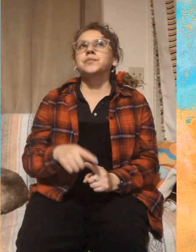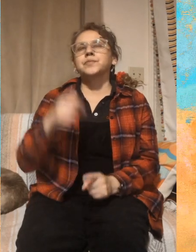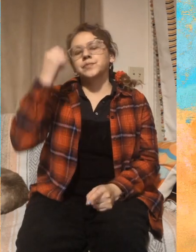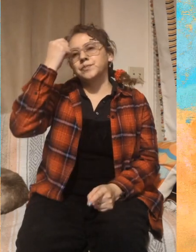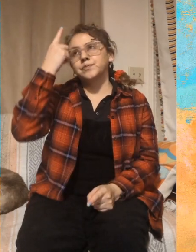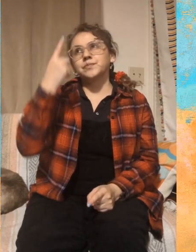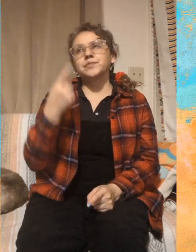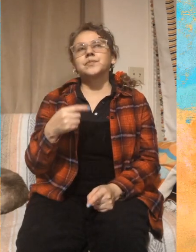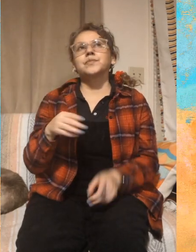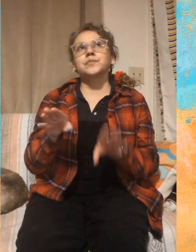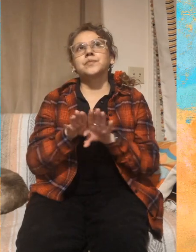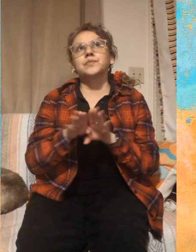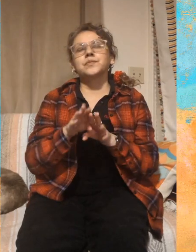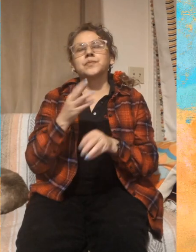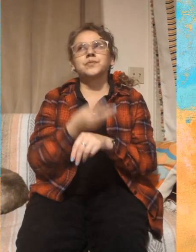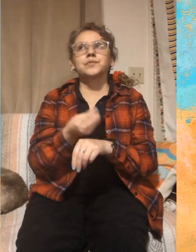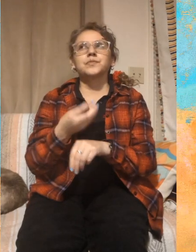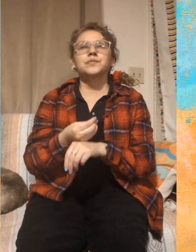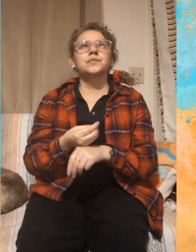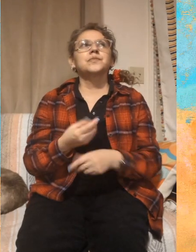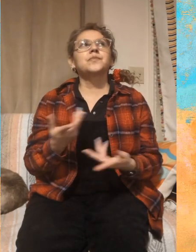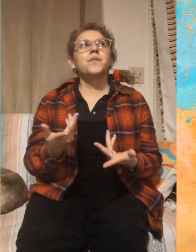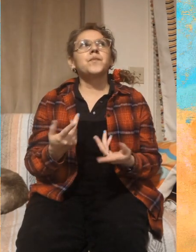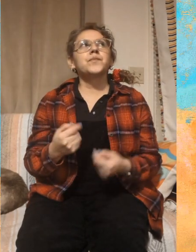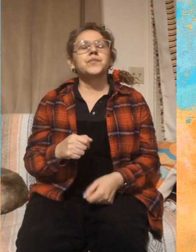uno, de exprimirlo.